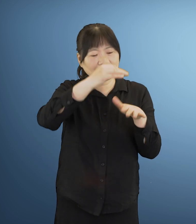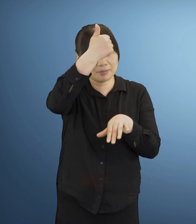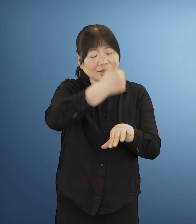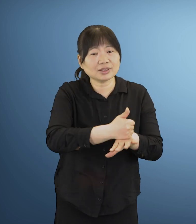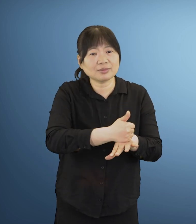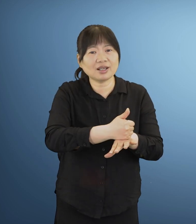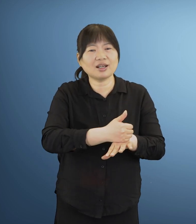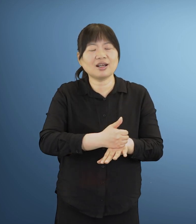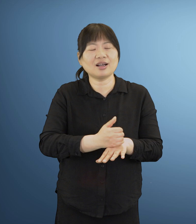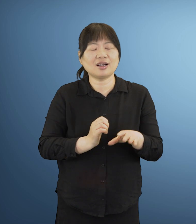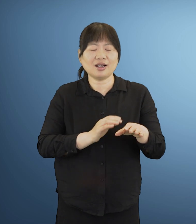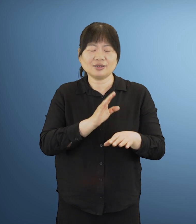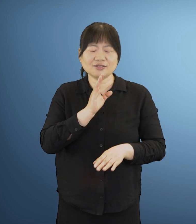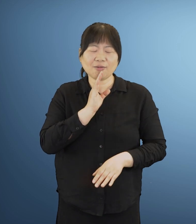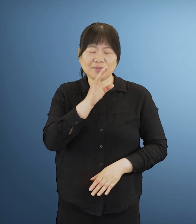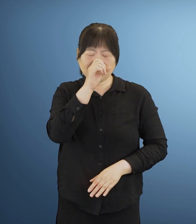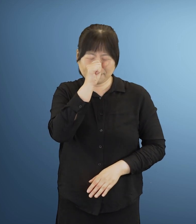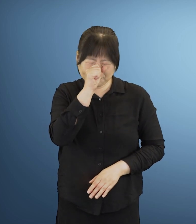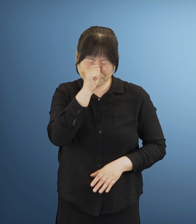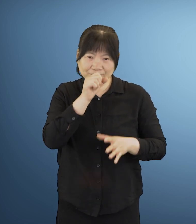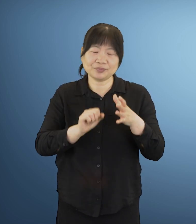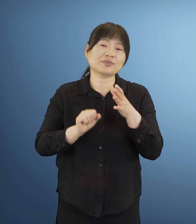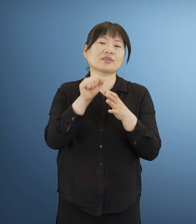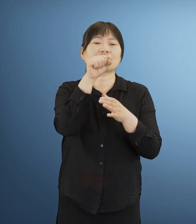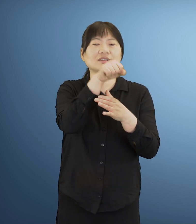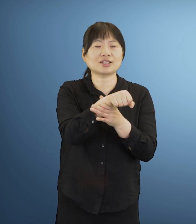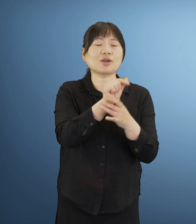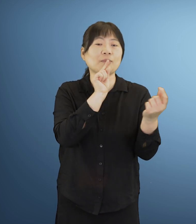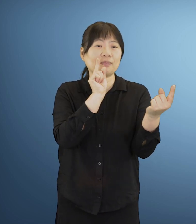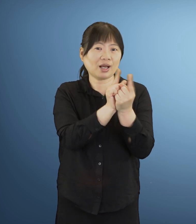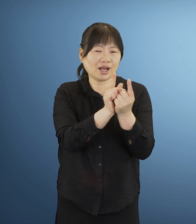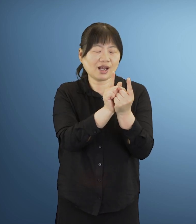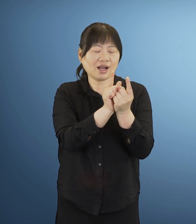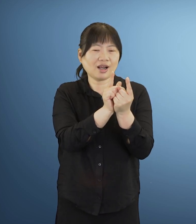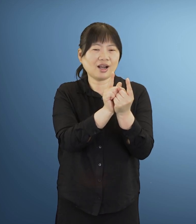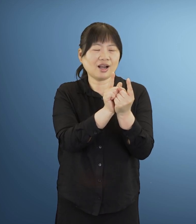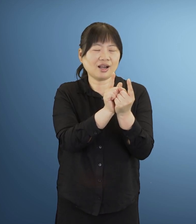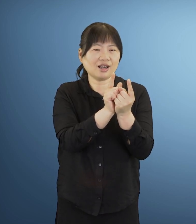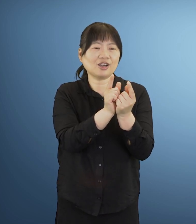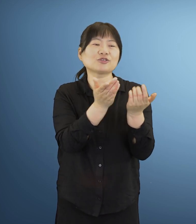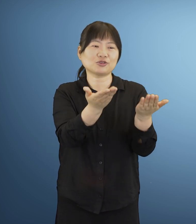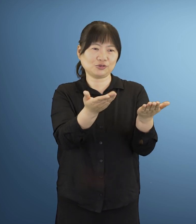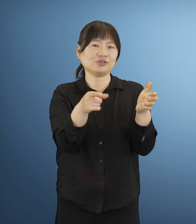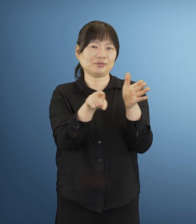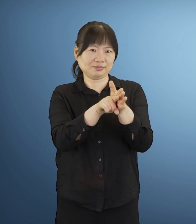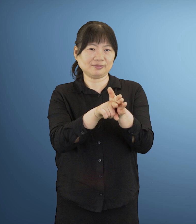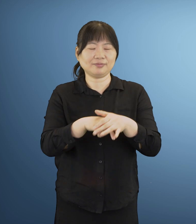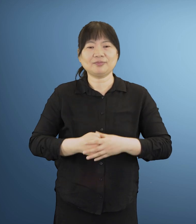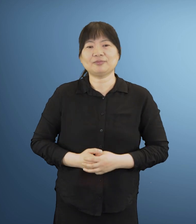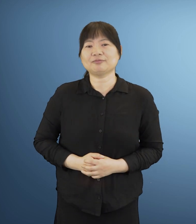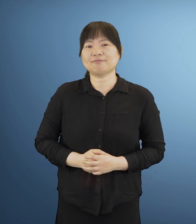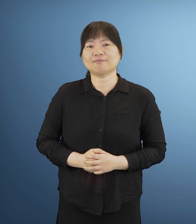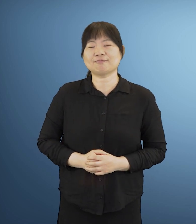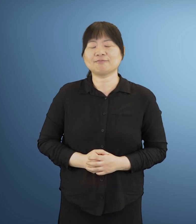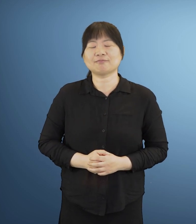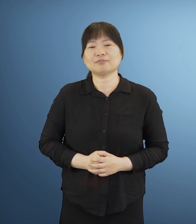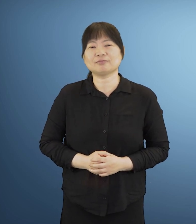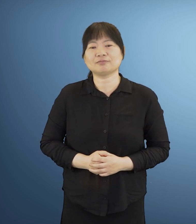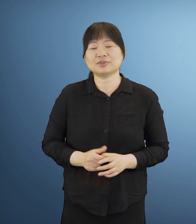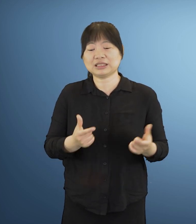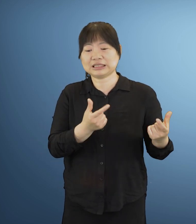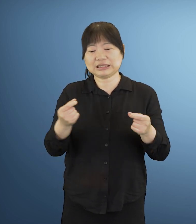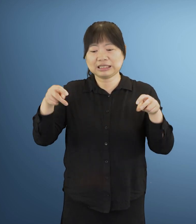끝에 결실의 아름다운 계절을 만나게 하실 줄을 믿습니다.